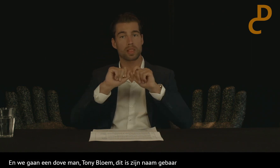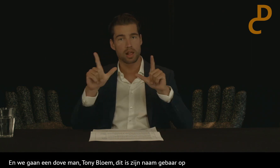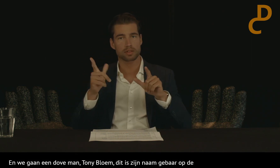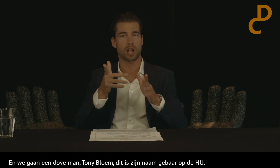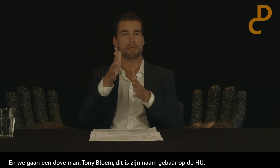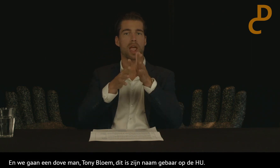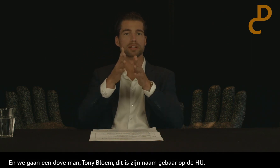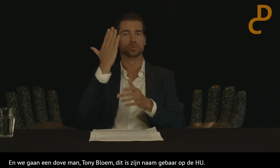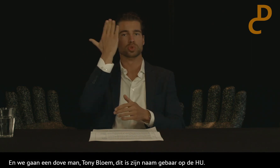En die